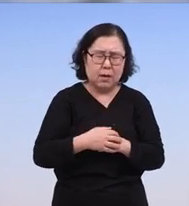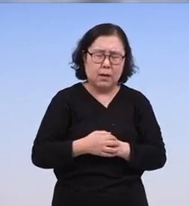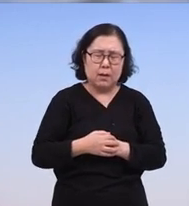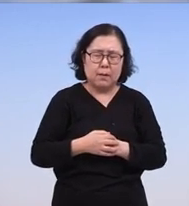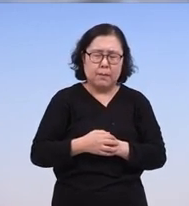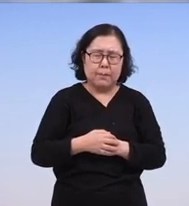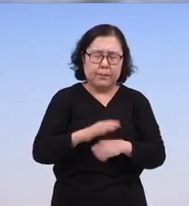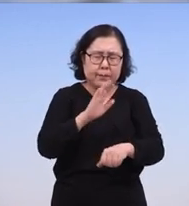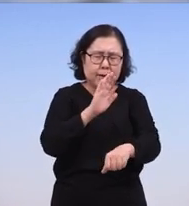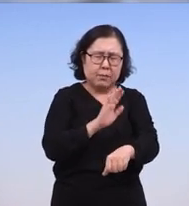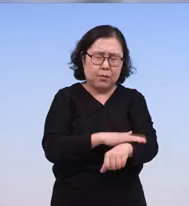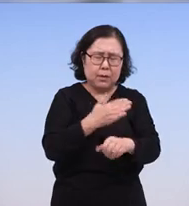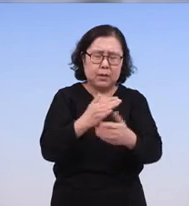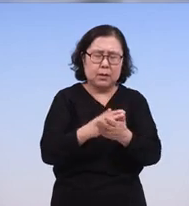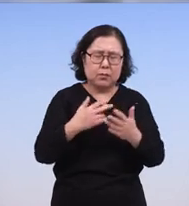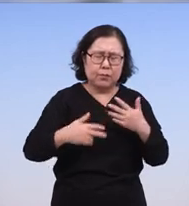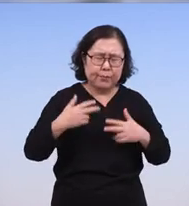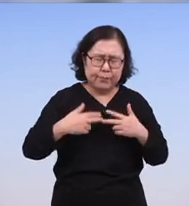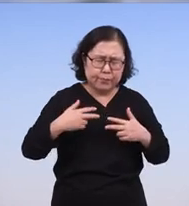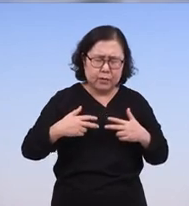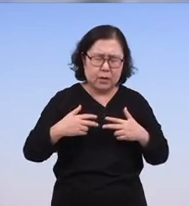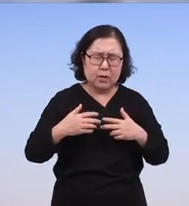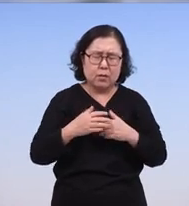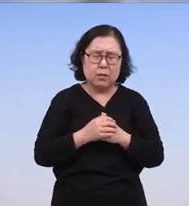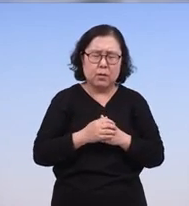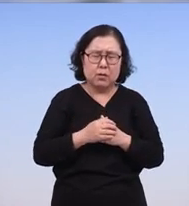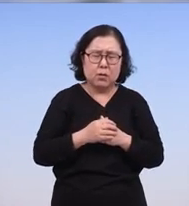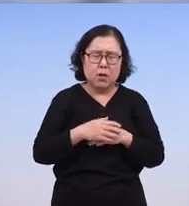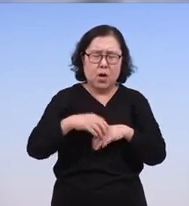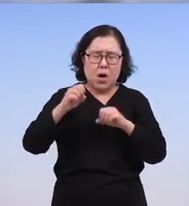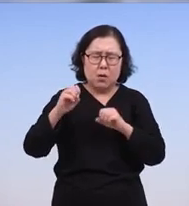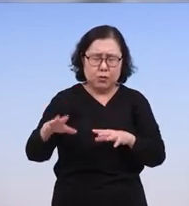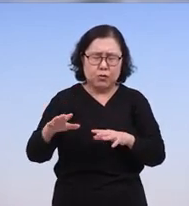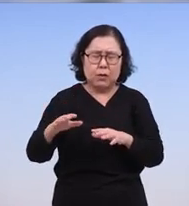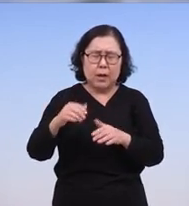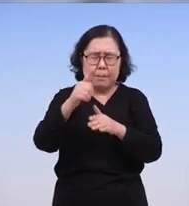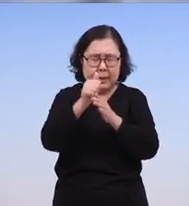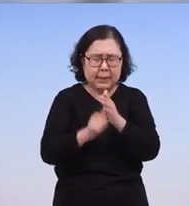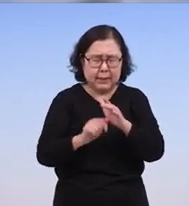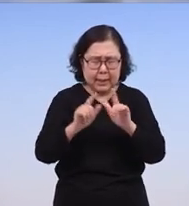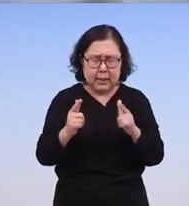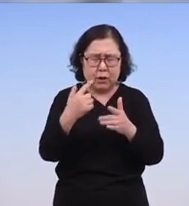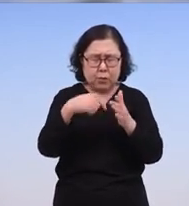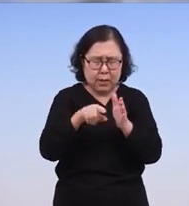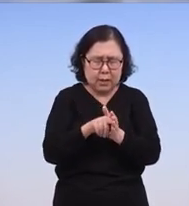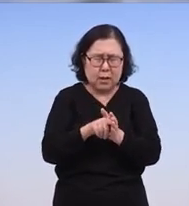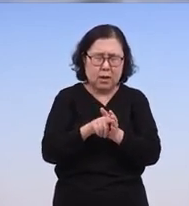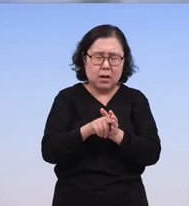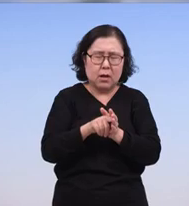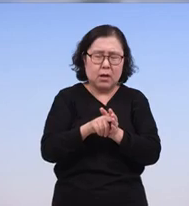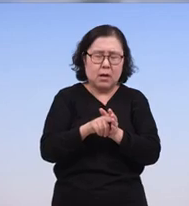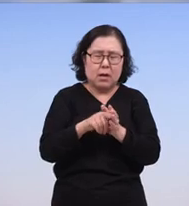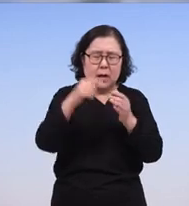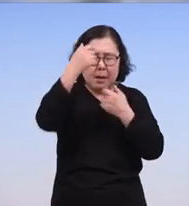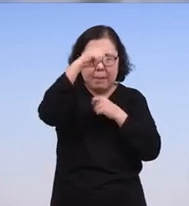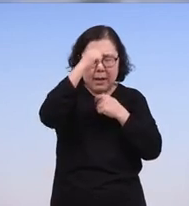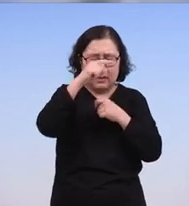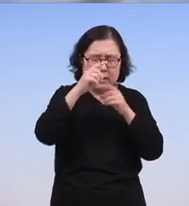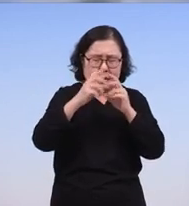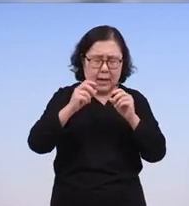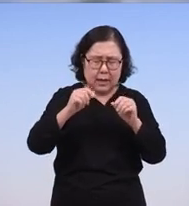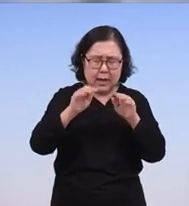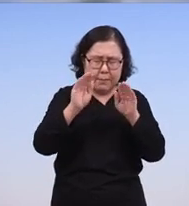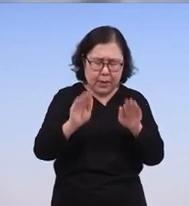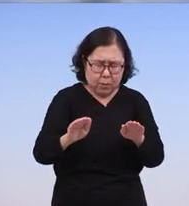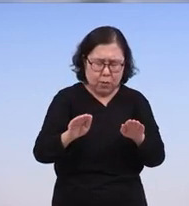답답하고 잘못해서 쾌락주의에 빠지거나 잘못해서 허무주의에 빠지는 함정을 피해가면서 그저 바른 이